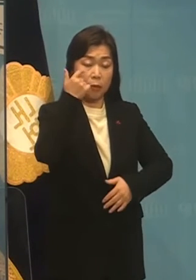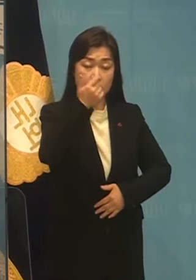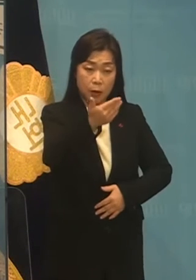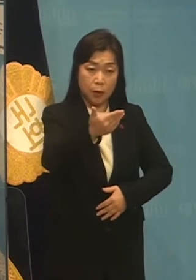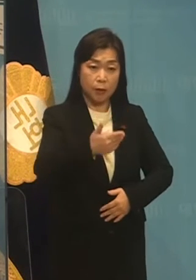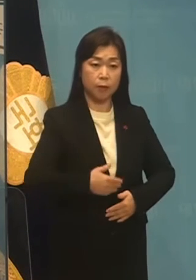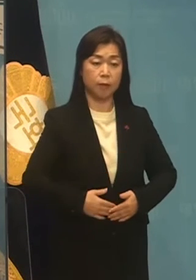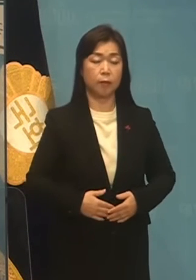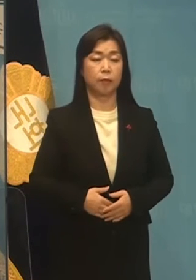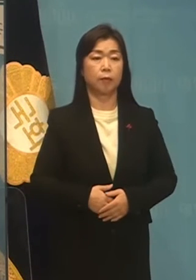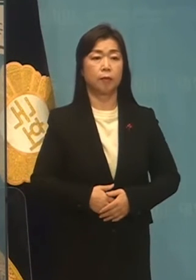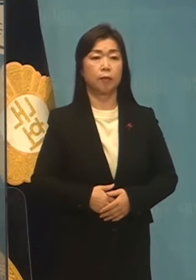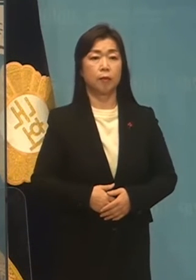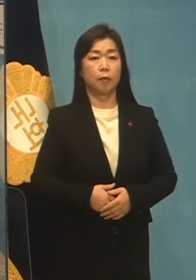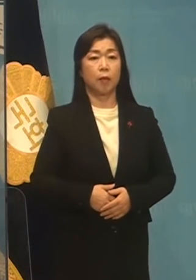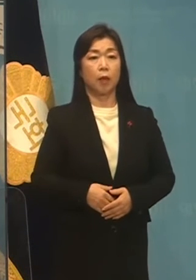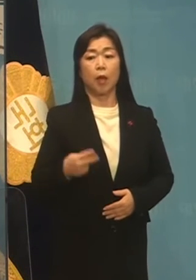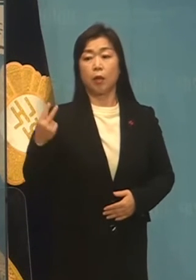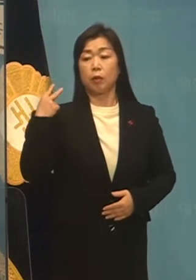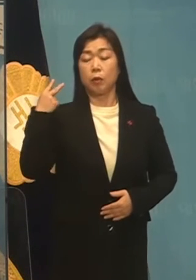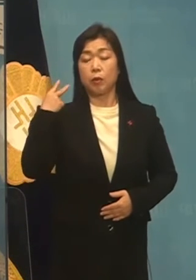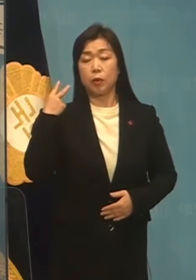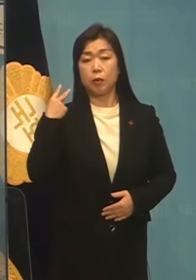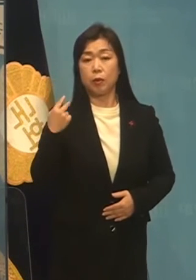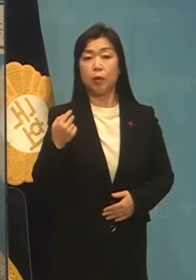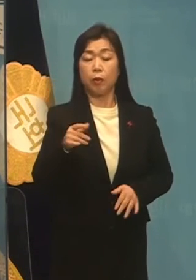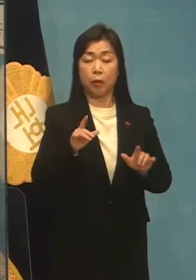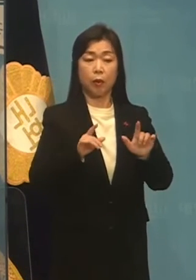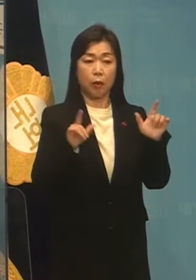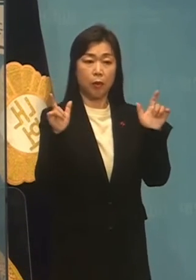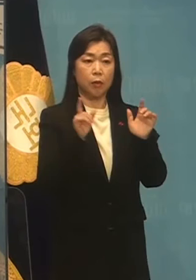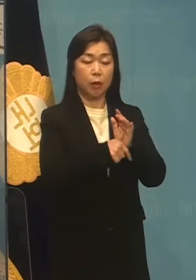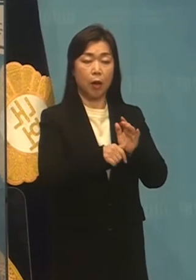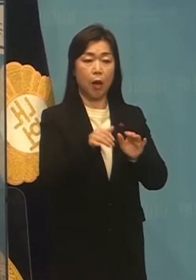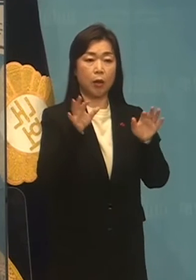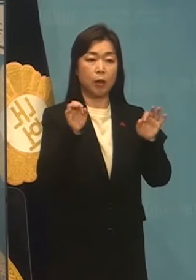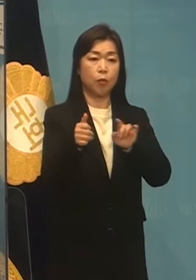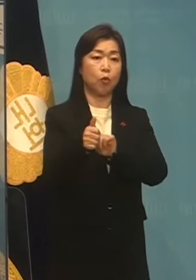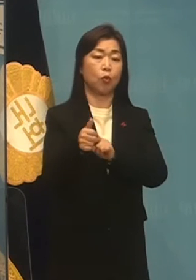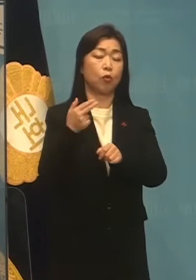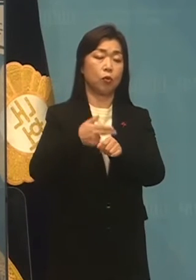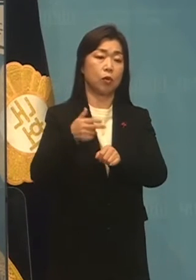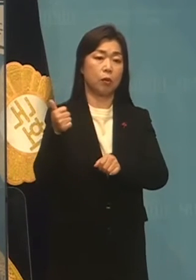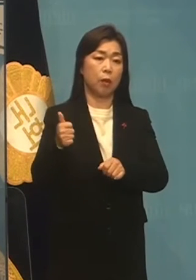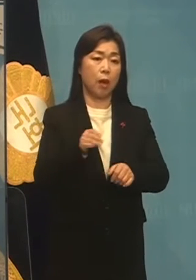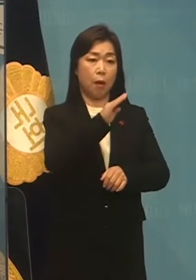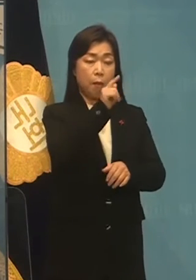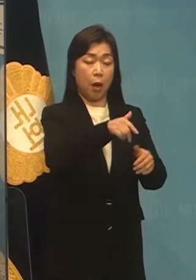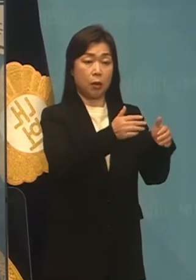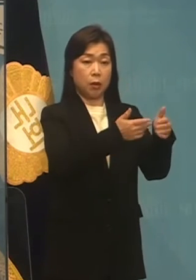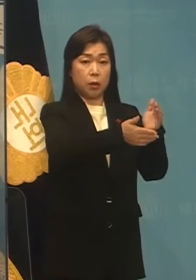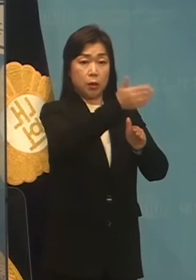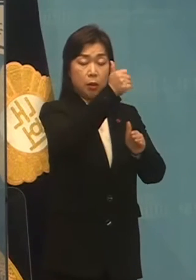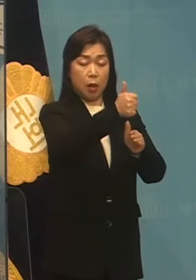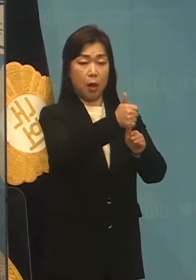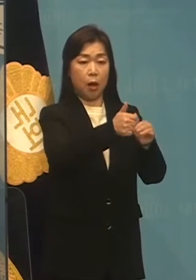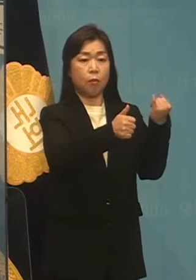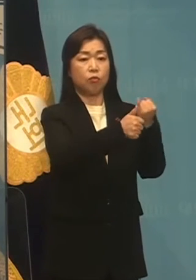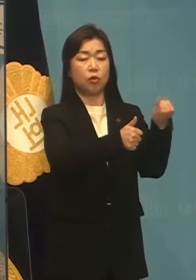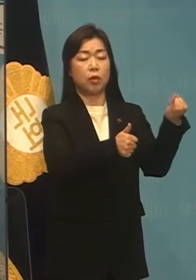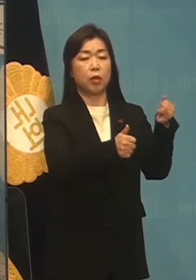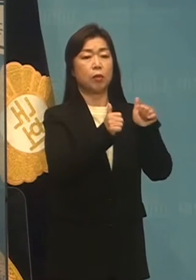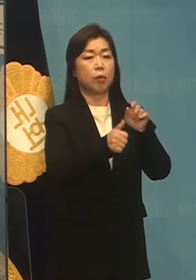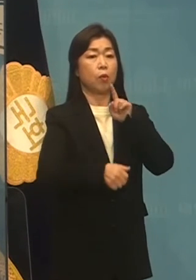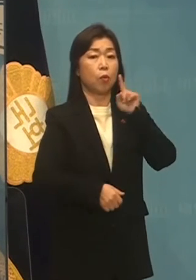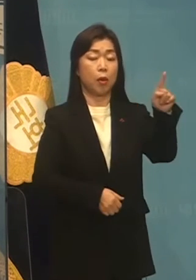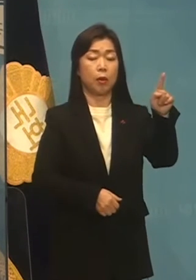겁니까? 이틀 전 김승현 교수님께서 박형준 시장과 배우자가 청구한 손해배상에 부산지법